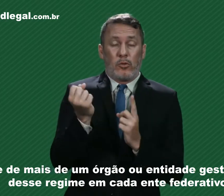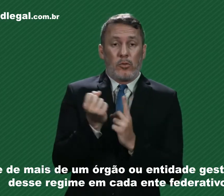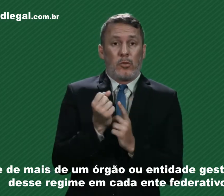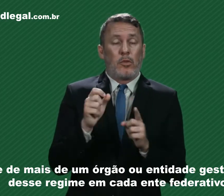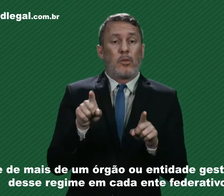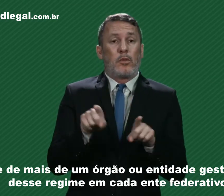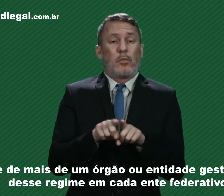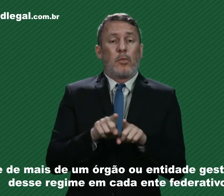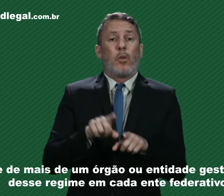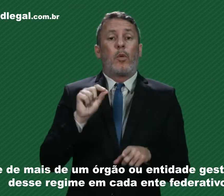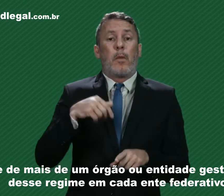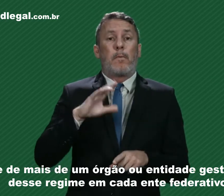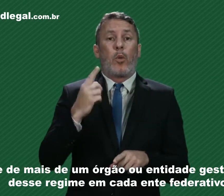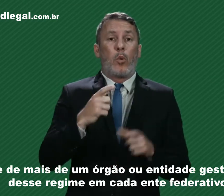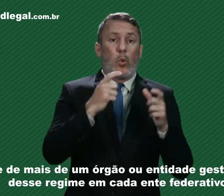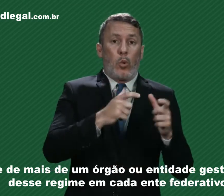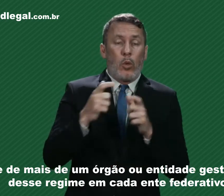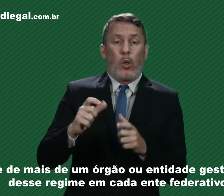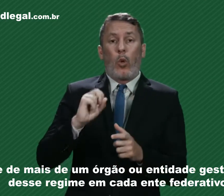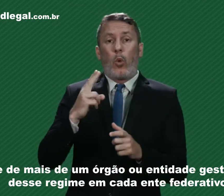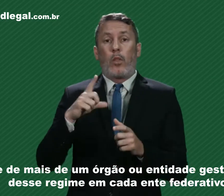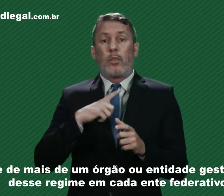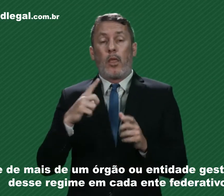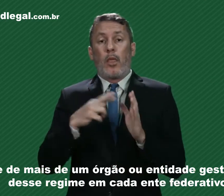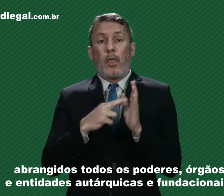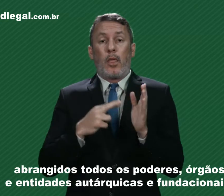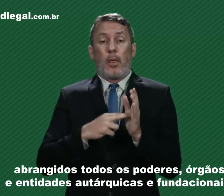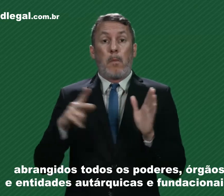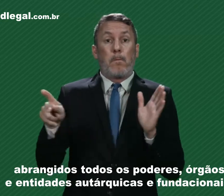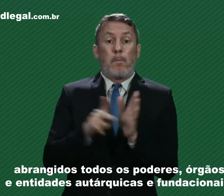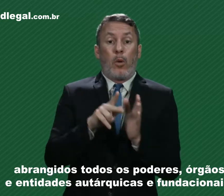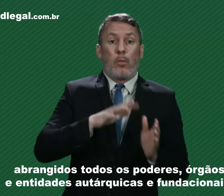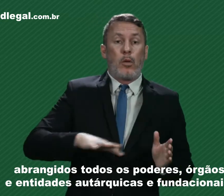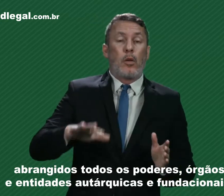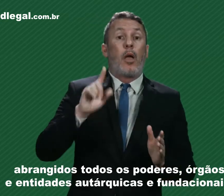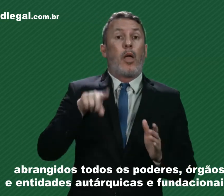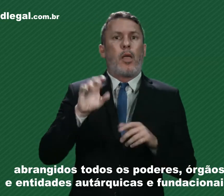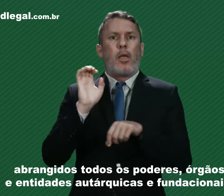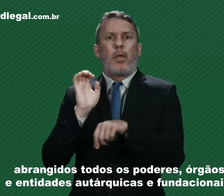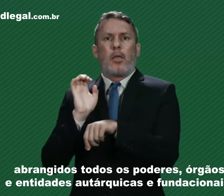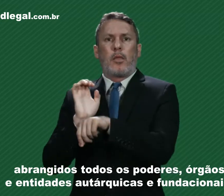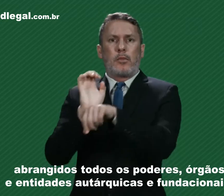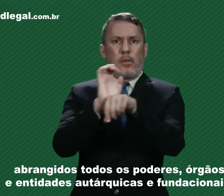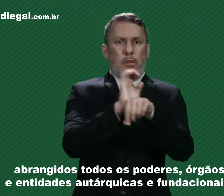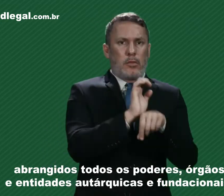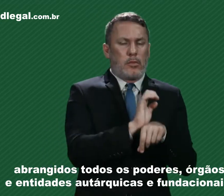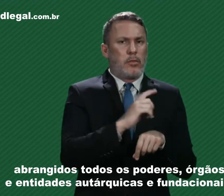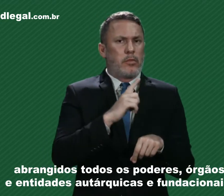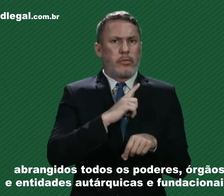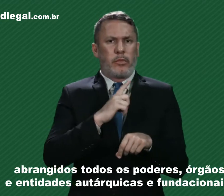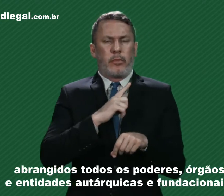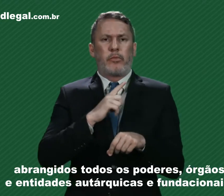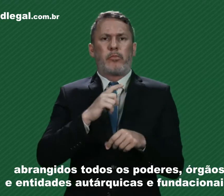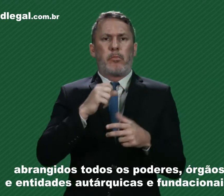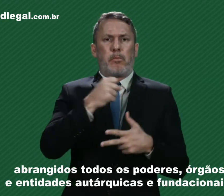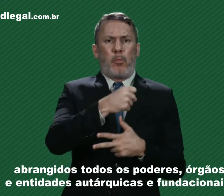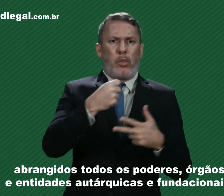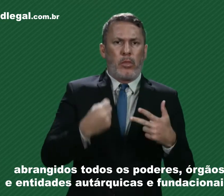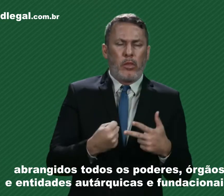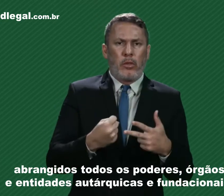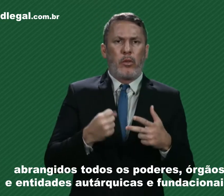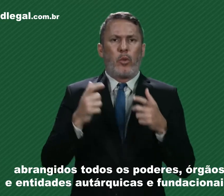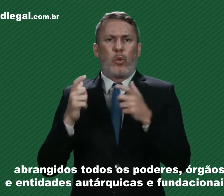entidade gestora desse regime em cada ente federativo, abrangidos todos os poderes, órgãos e